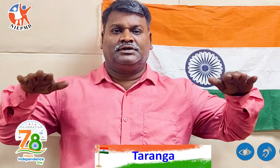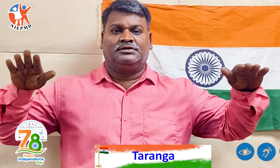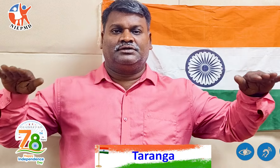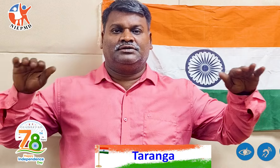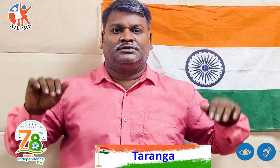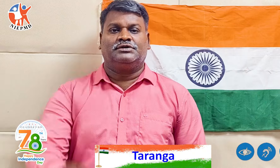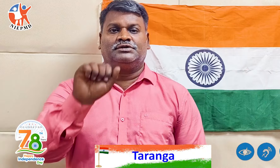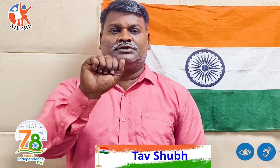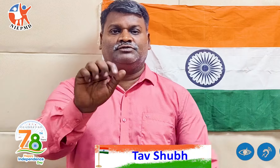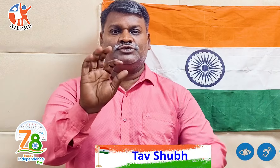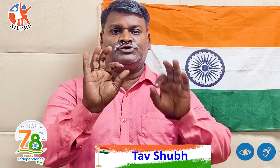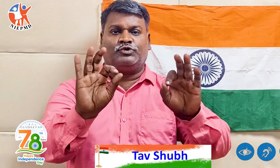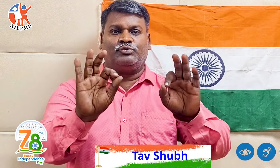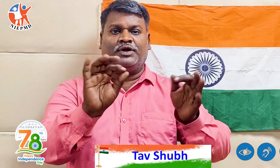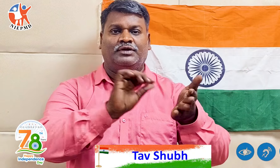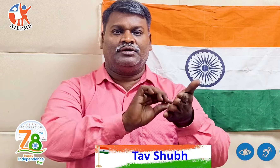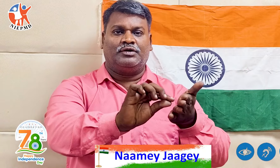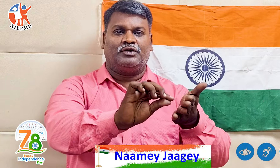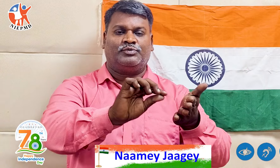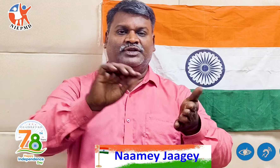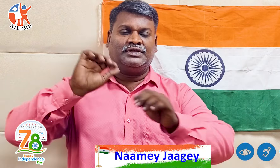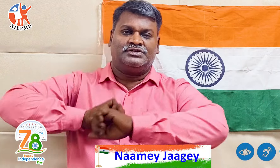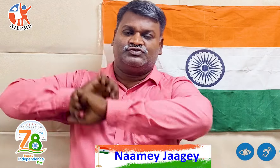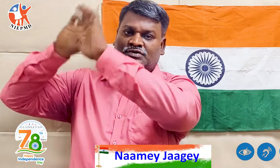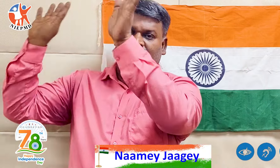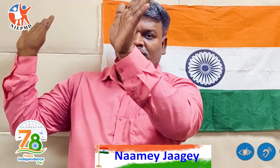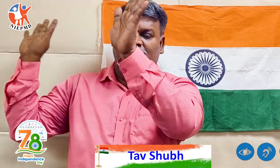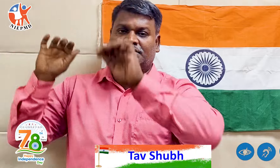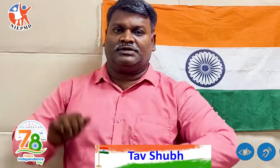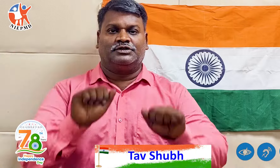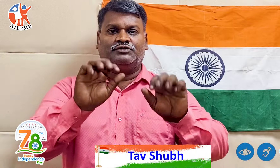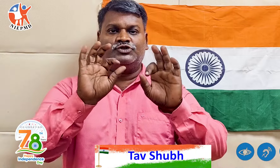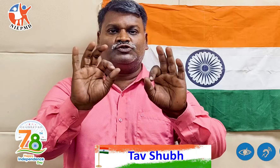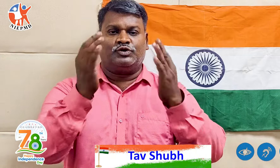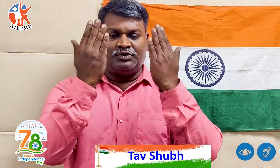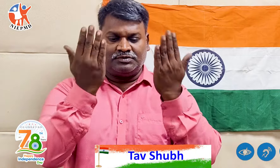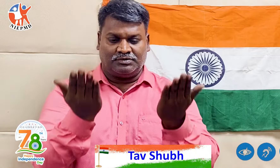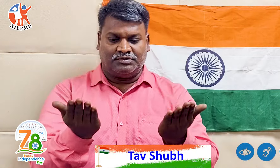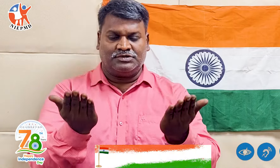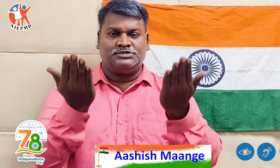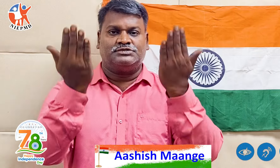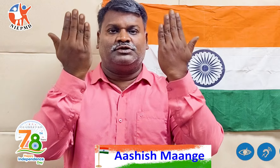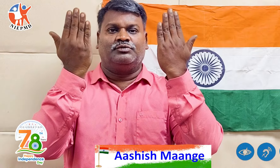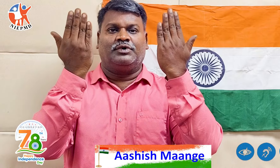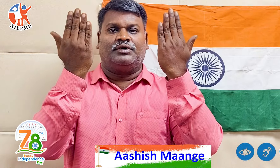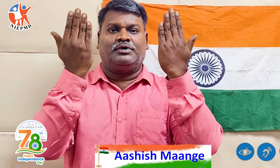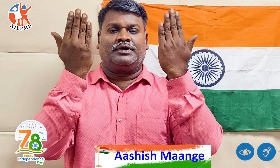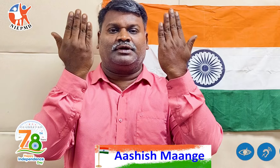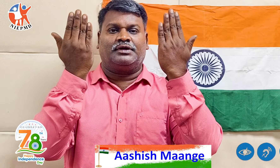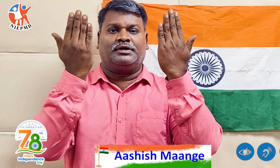सब शुभ नामे जागे सब शुभ आशीष मांगे